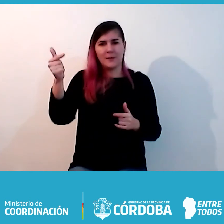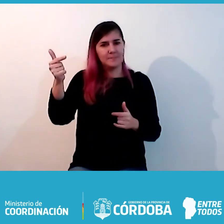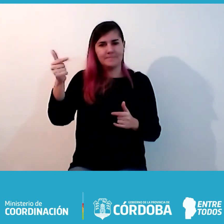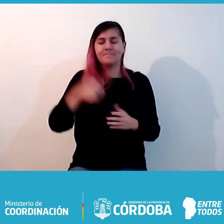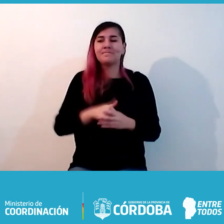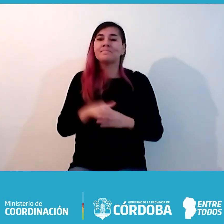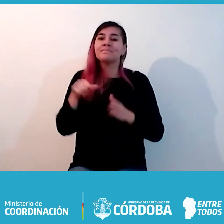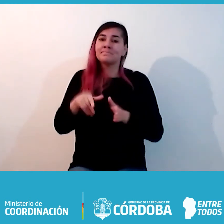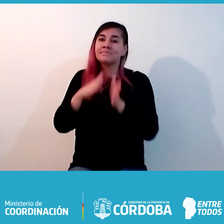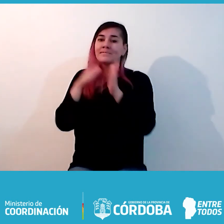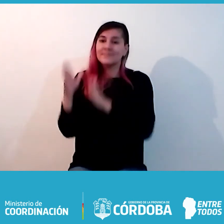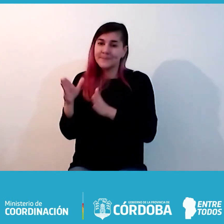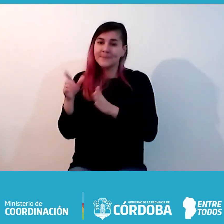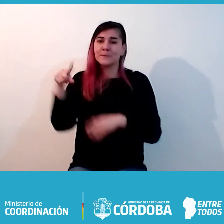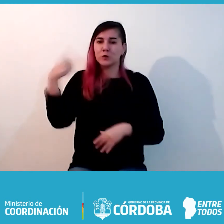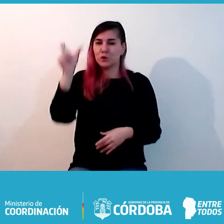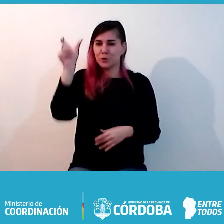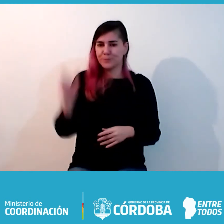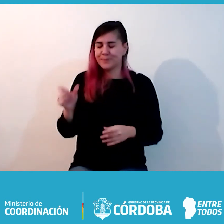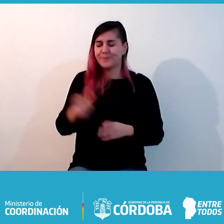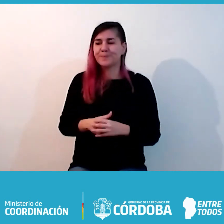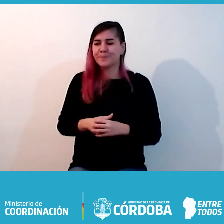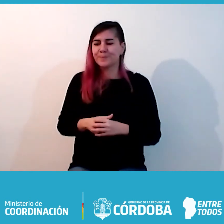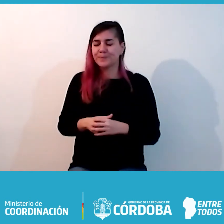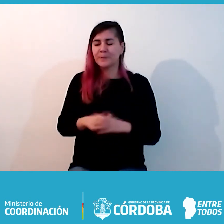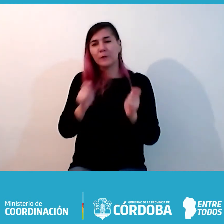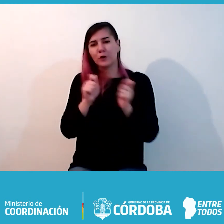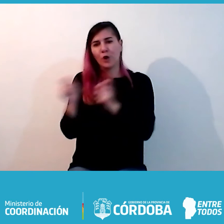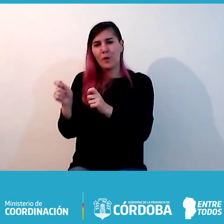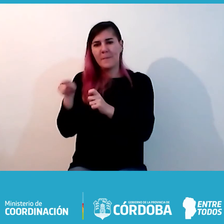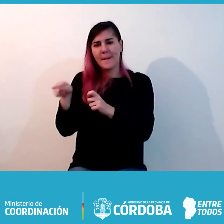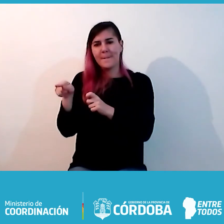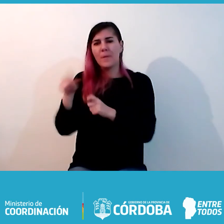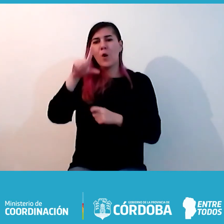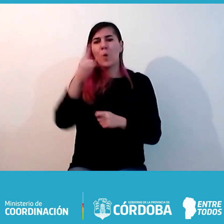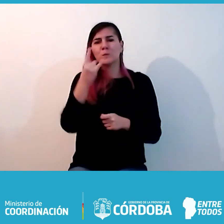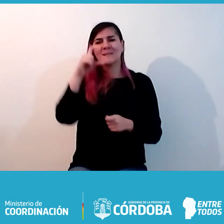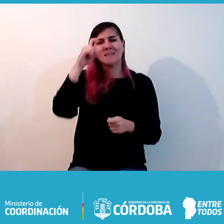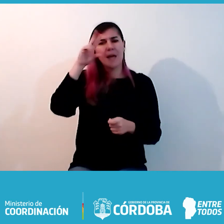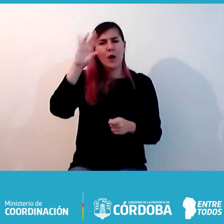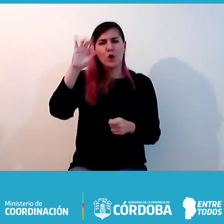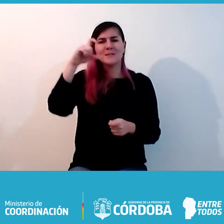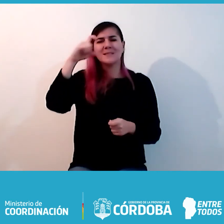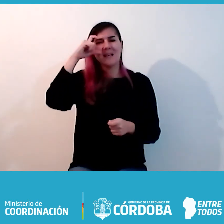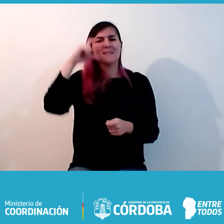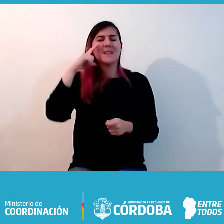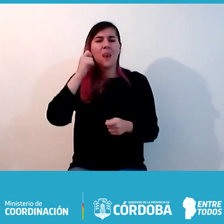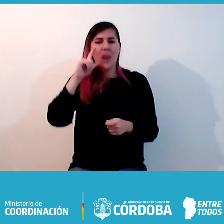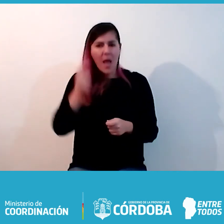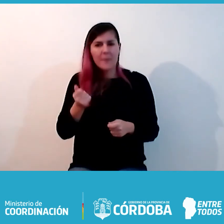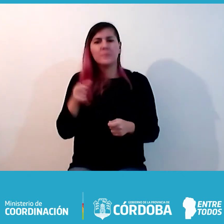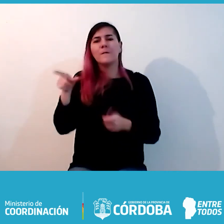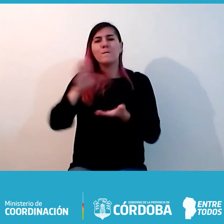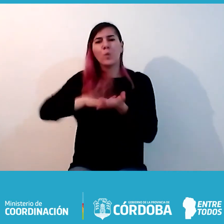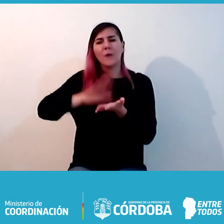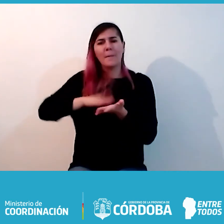por lo que se pasa a dar la palabra a la siguiente oradora. Toma la palabra la señora Lucero Cecilia, quien procede a presentar los fundamentos que